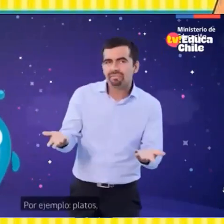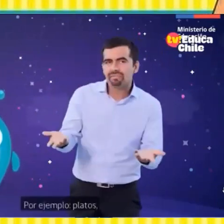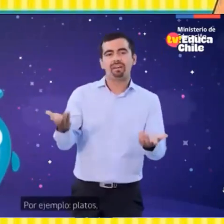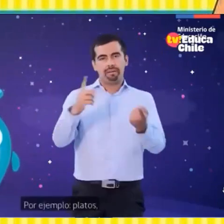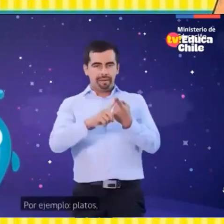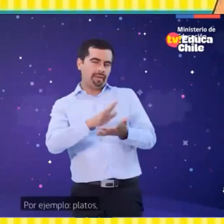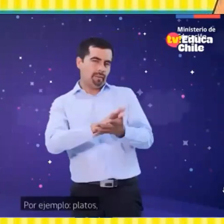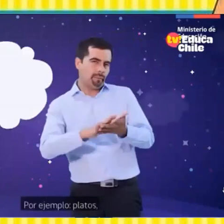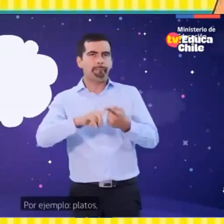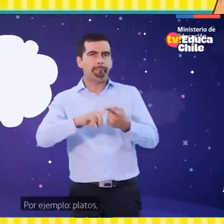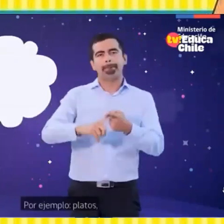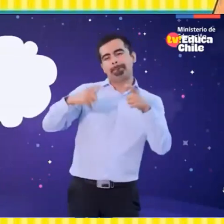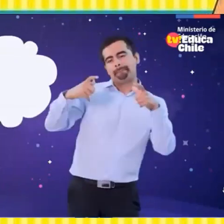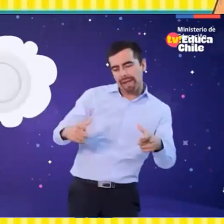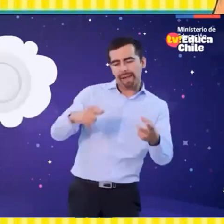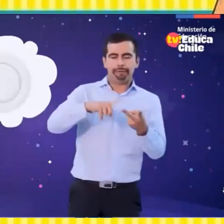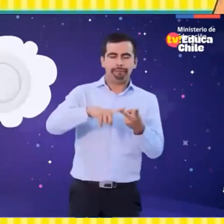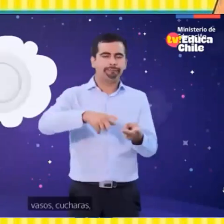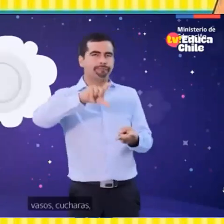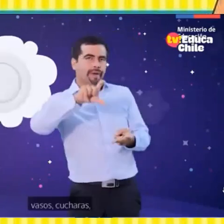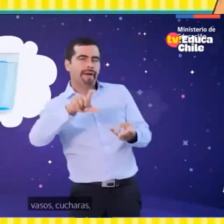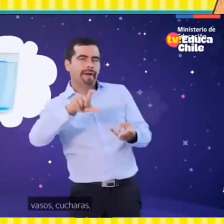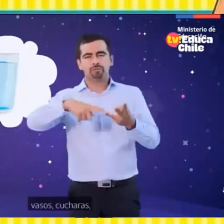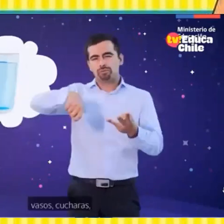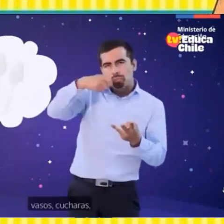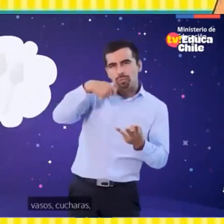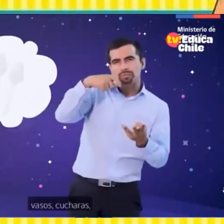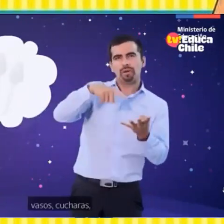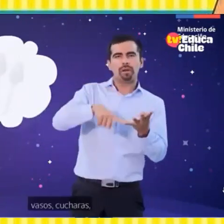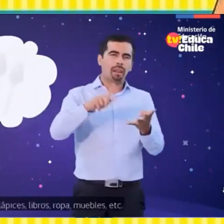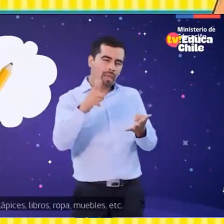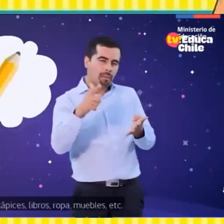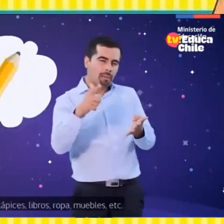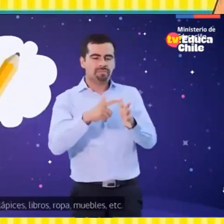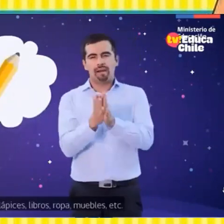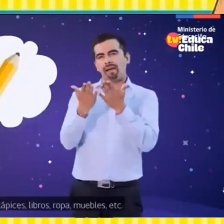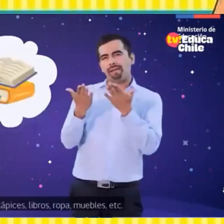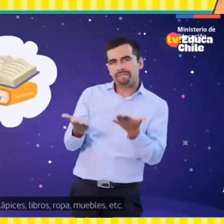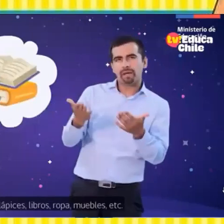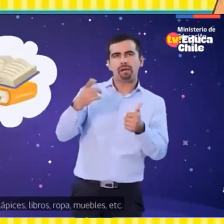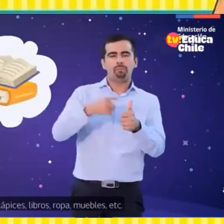Por ejemplo, platos, vasos, cucharas,